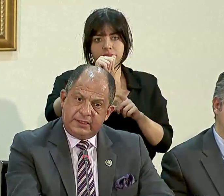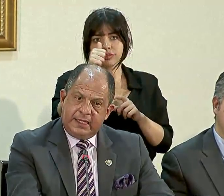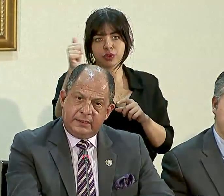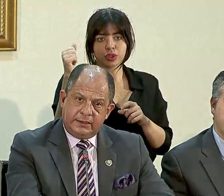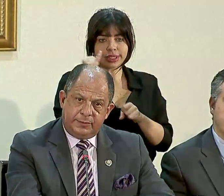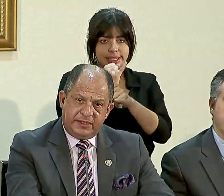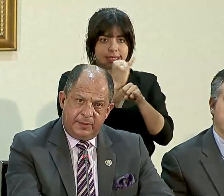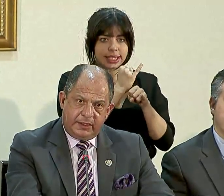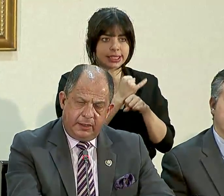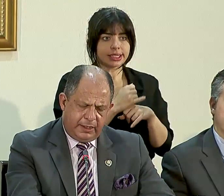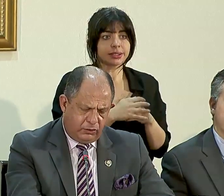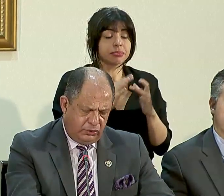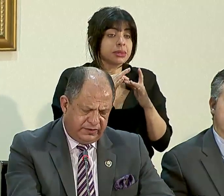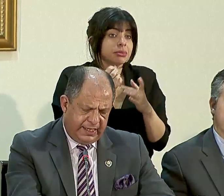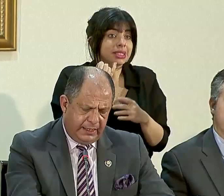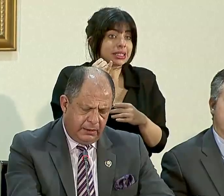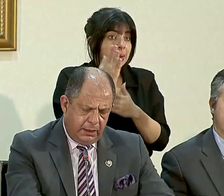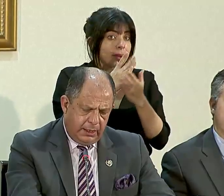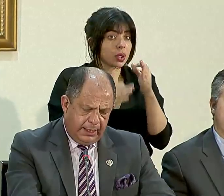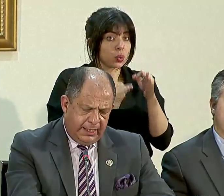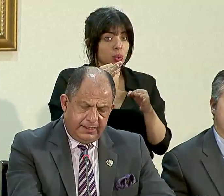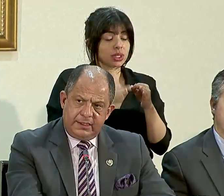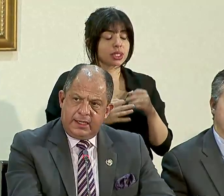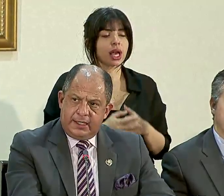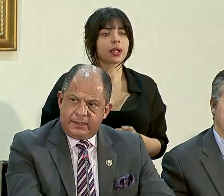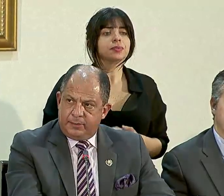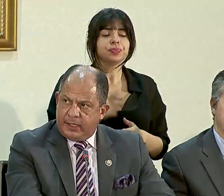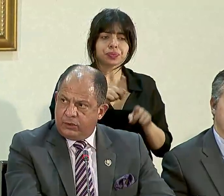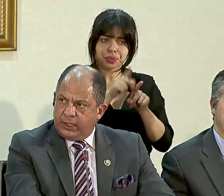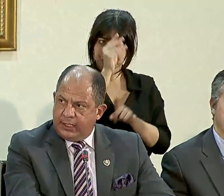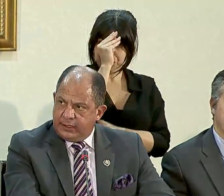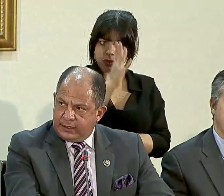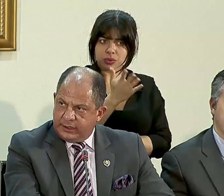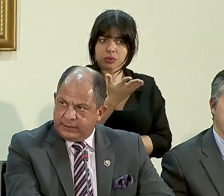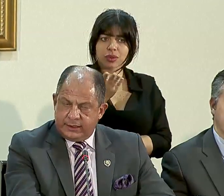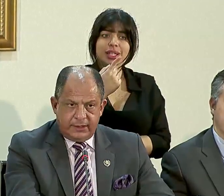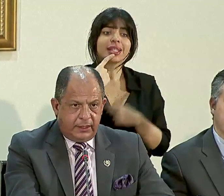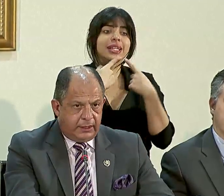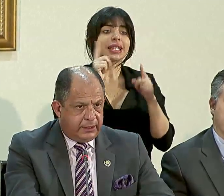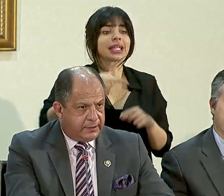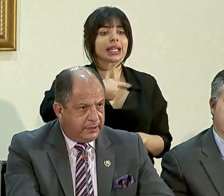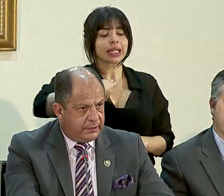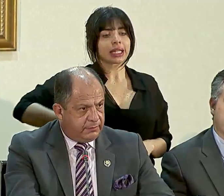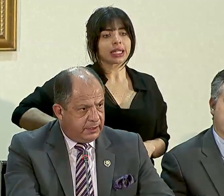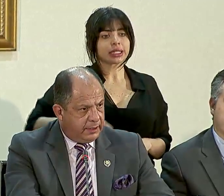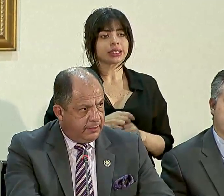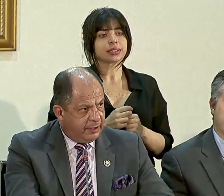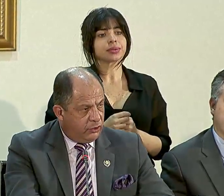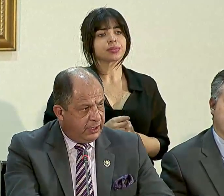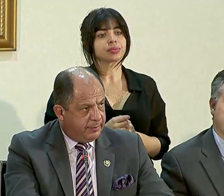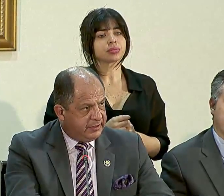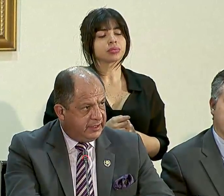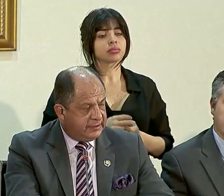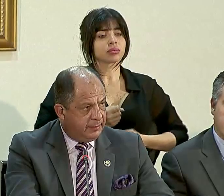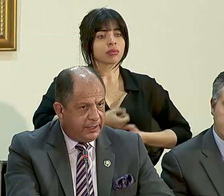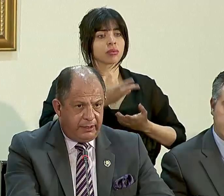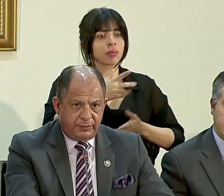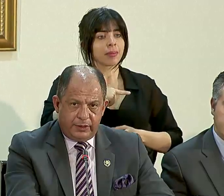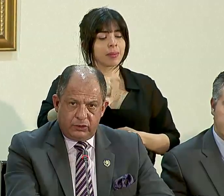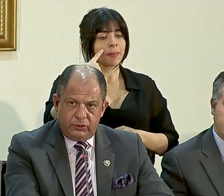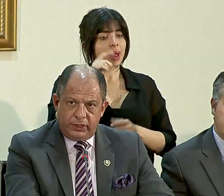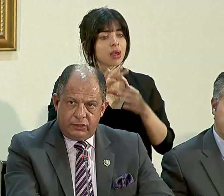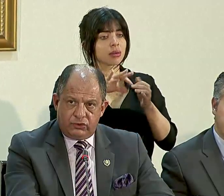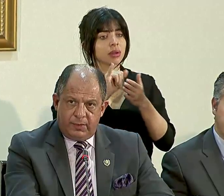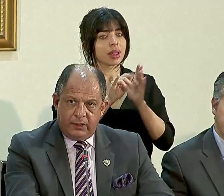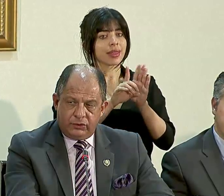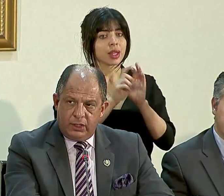otras instancias, especialmente en el marco judicial. He de señalar, sin embargo, que la directriz que emanó de la Presidencia para el